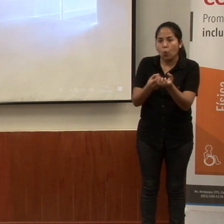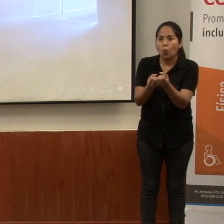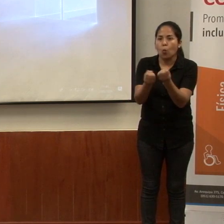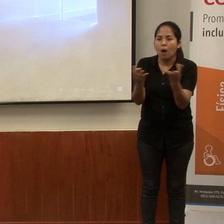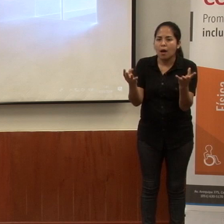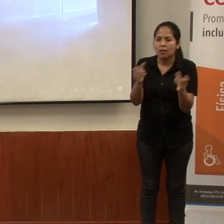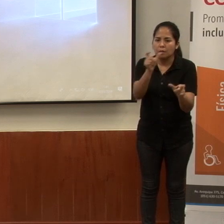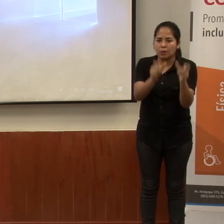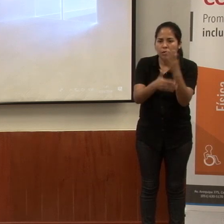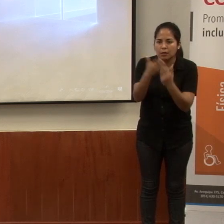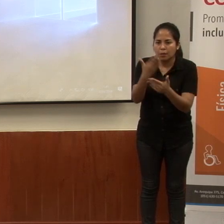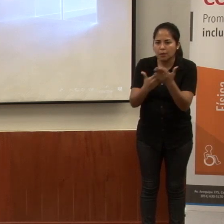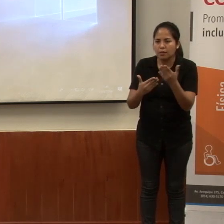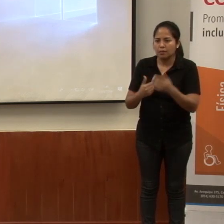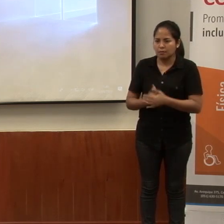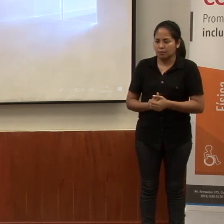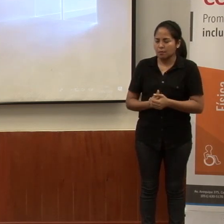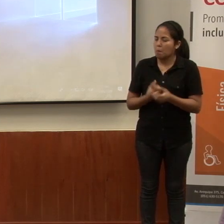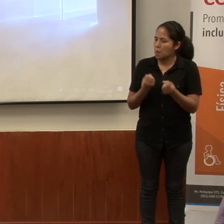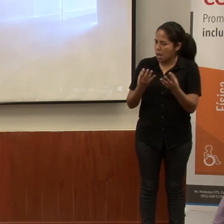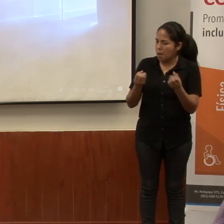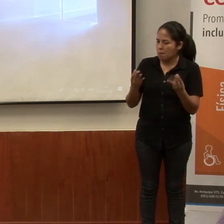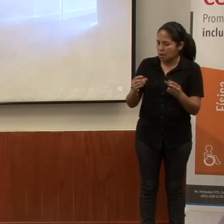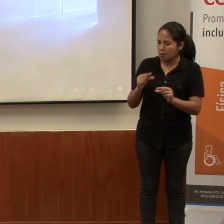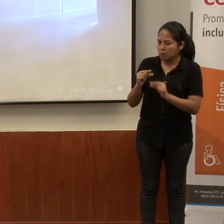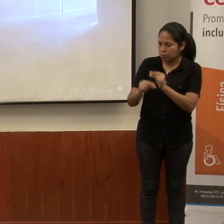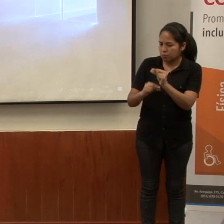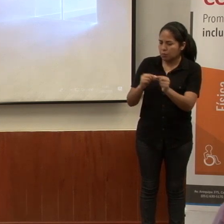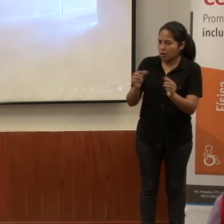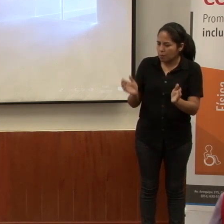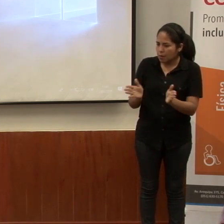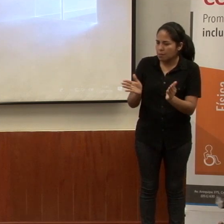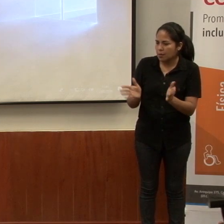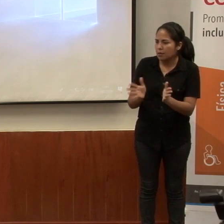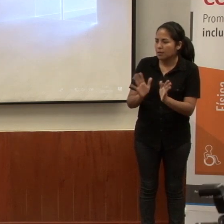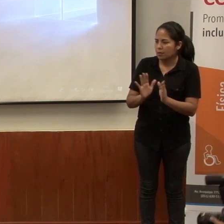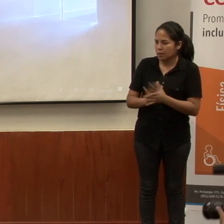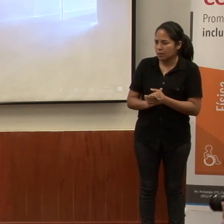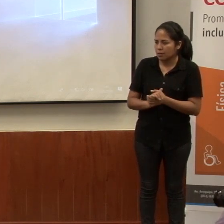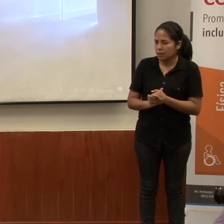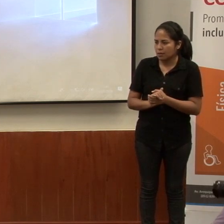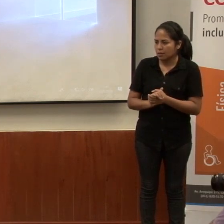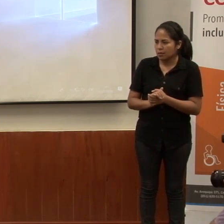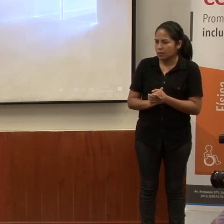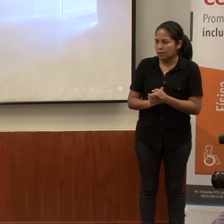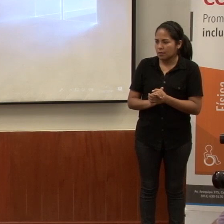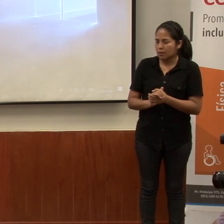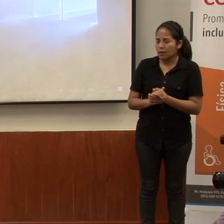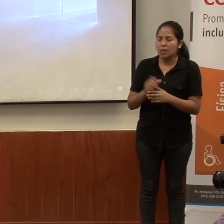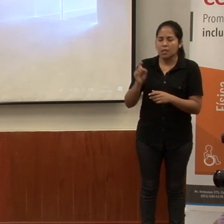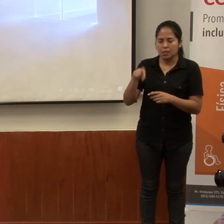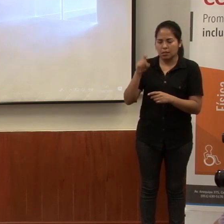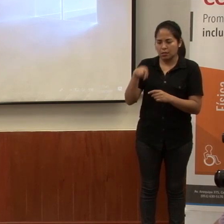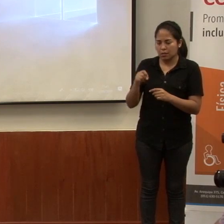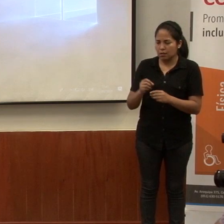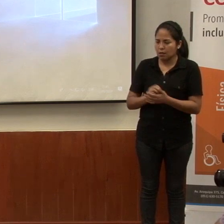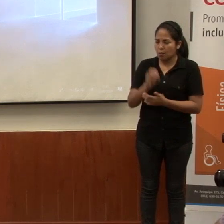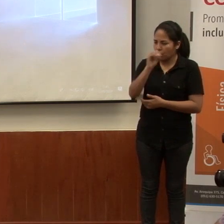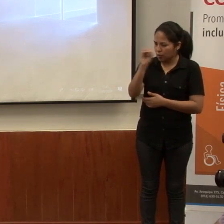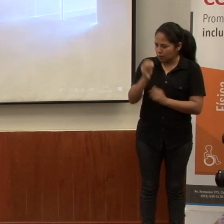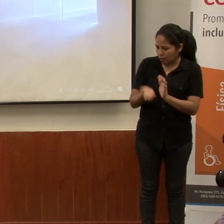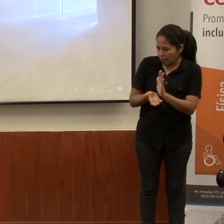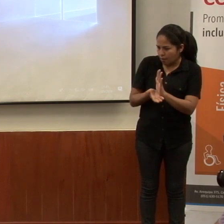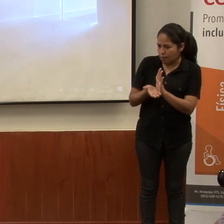personas con discapacidad hay en el Perú. Está muy bien en que debe aumentar el porcentaje de personas inscritas